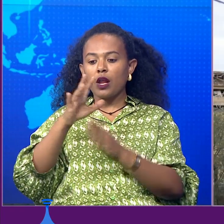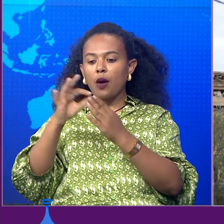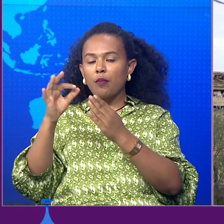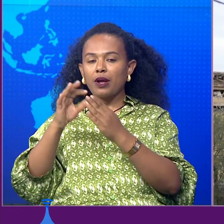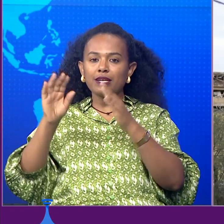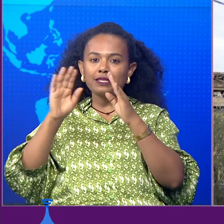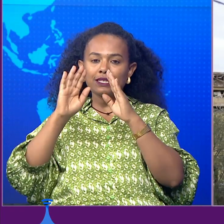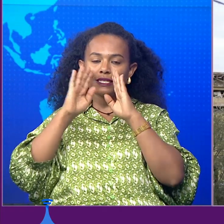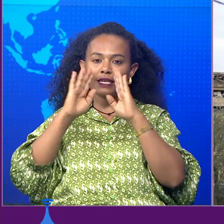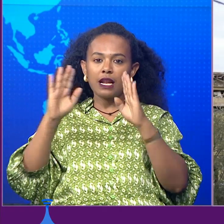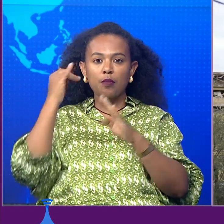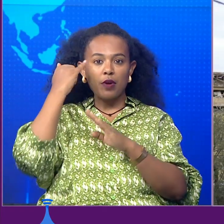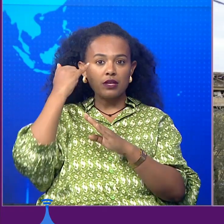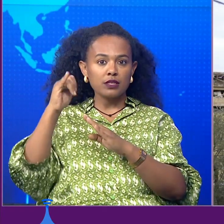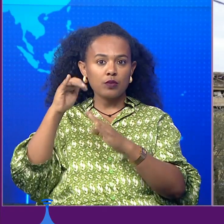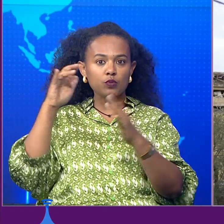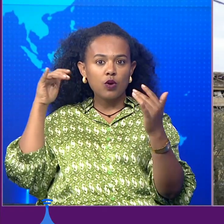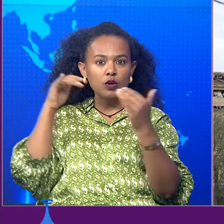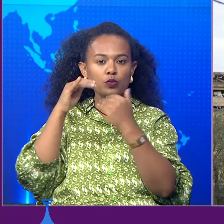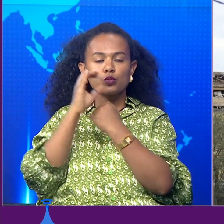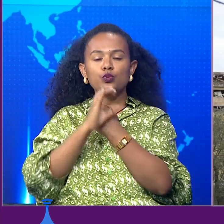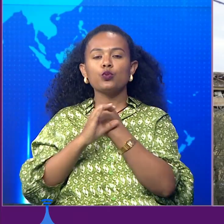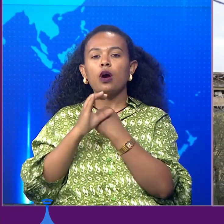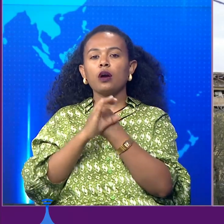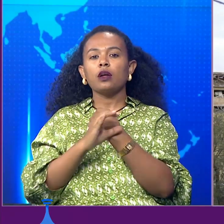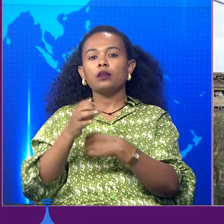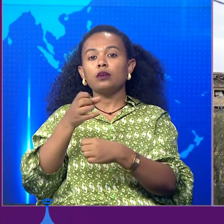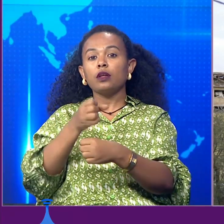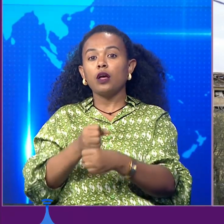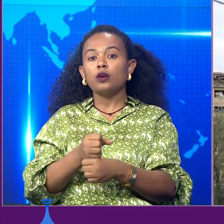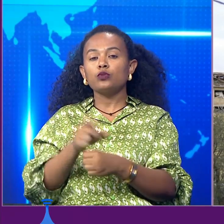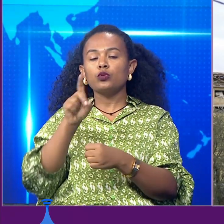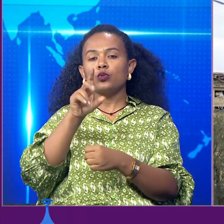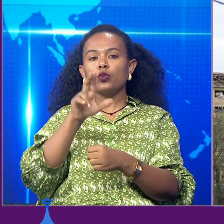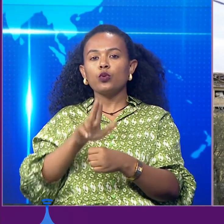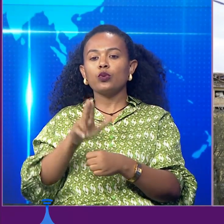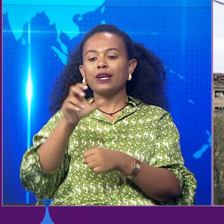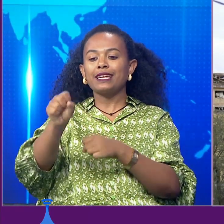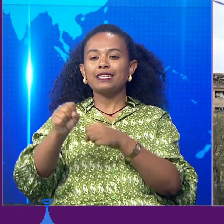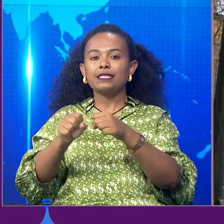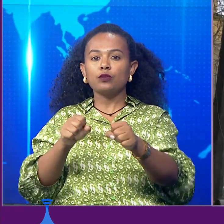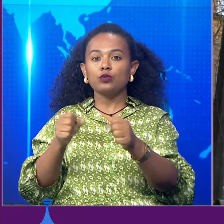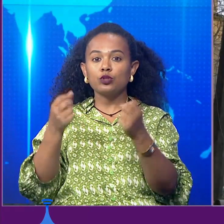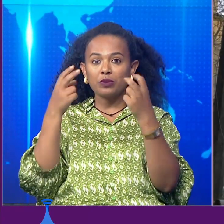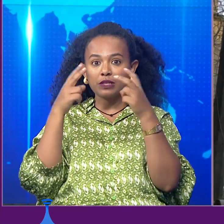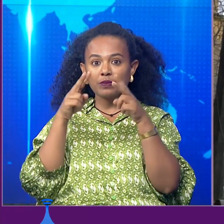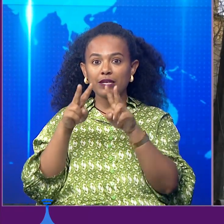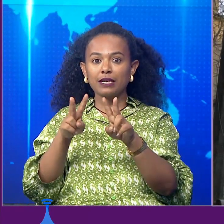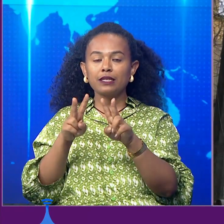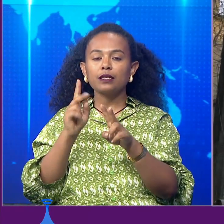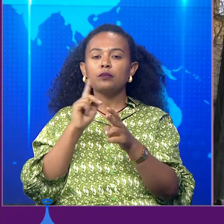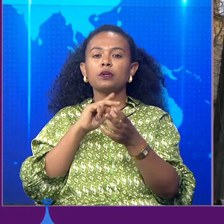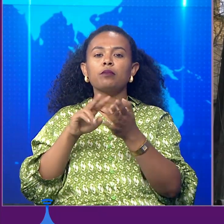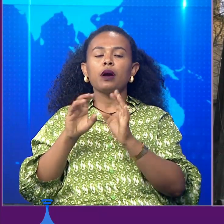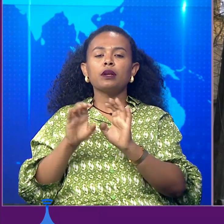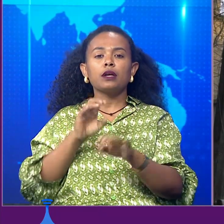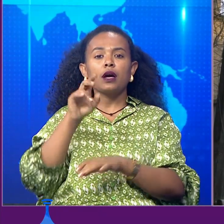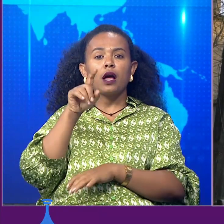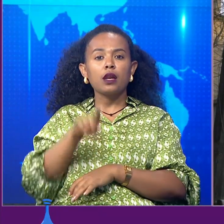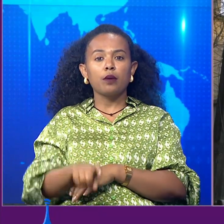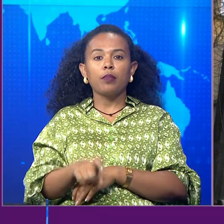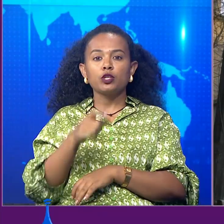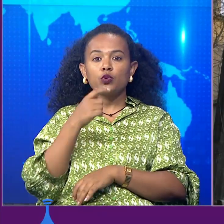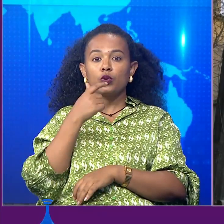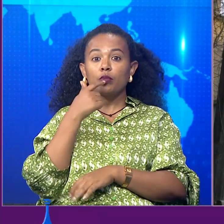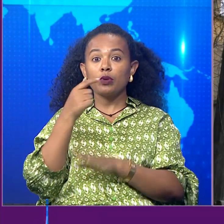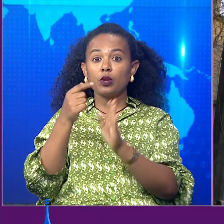ሐሳብ ተዋጊዎቹ ሀገራት የተያዙትን የዩክሬን ግዛቶች በተመለከተ ምን ማድረግ አለባቸው የሚለውን